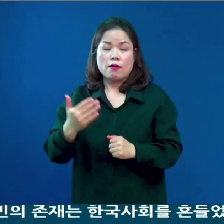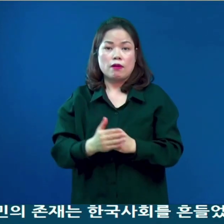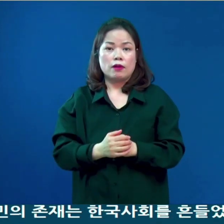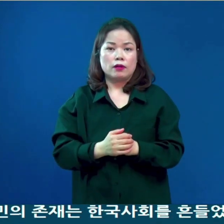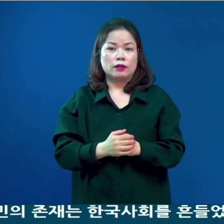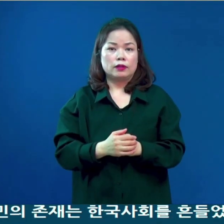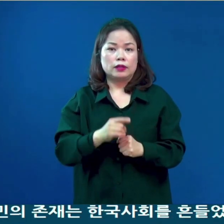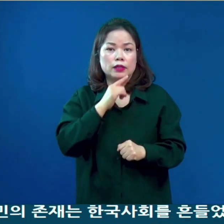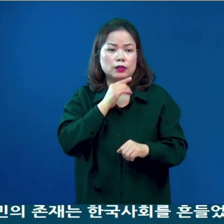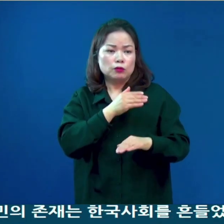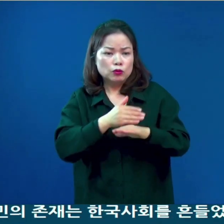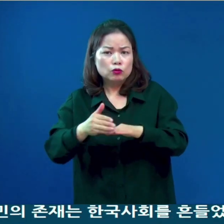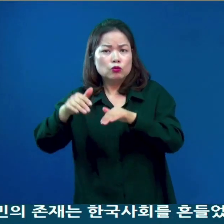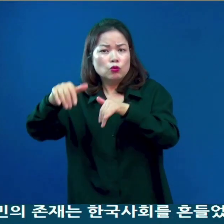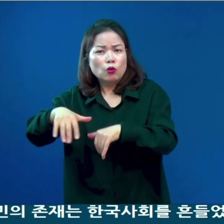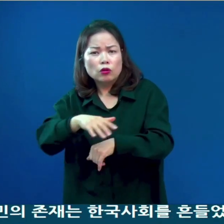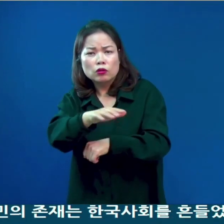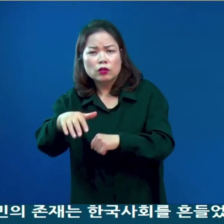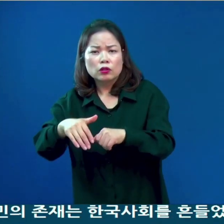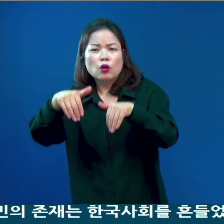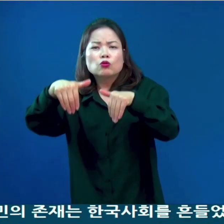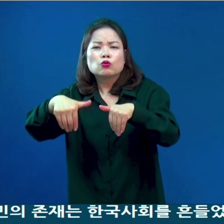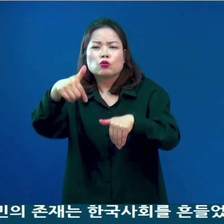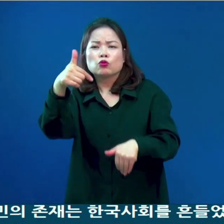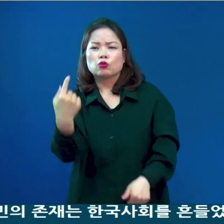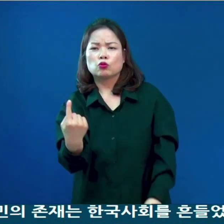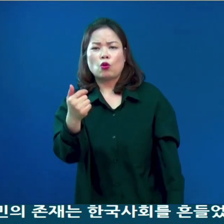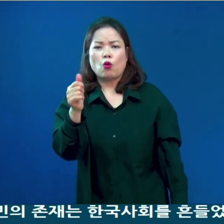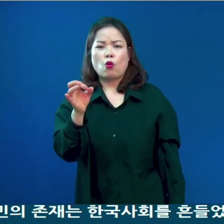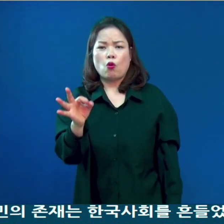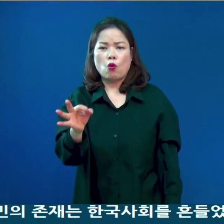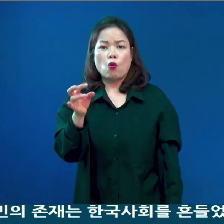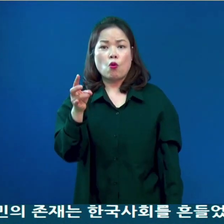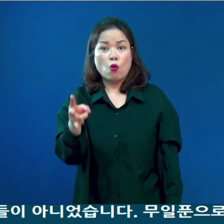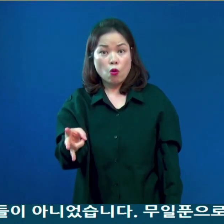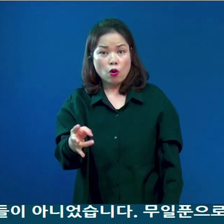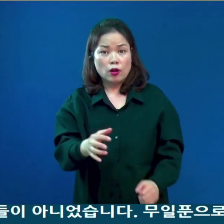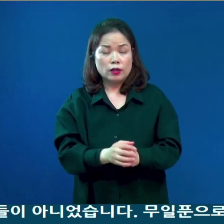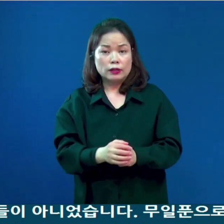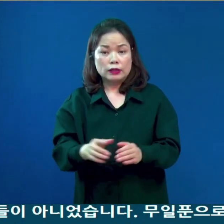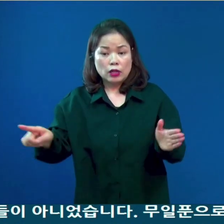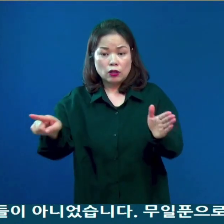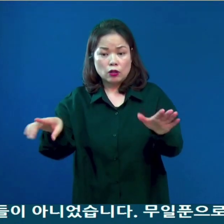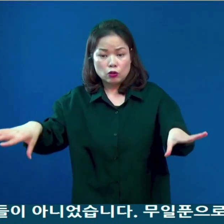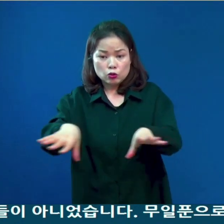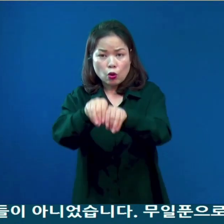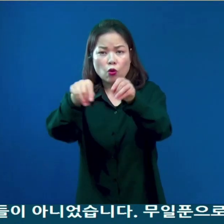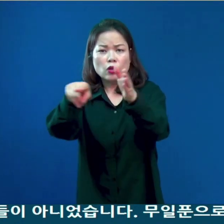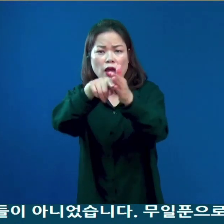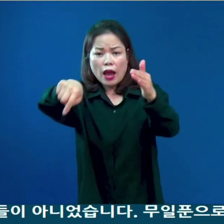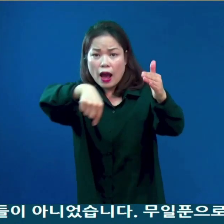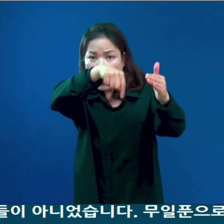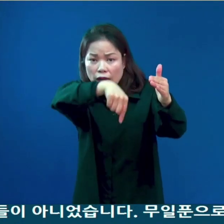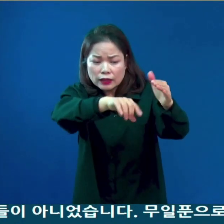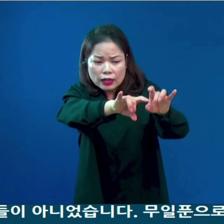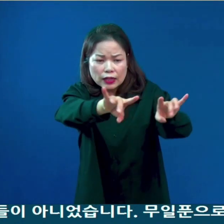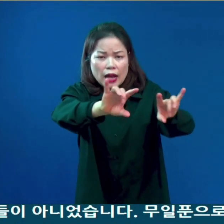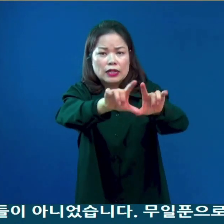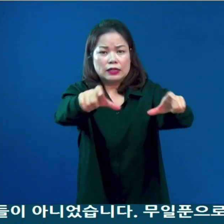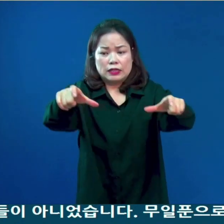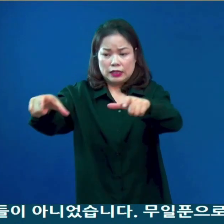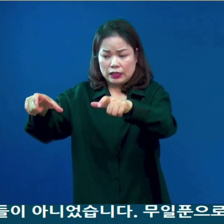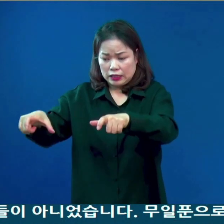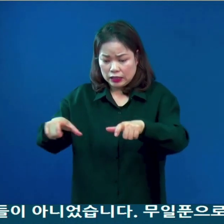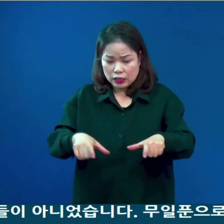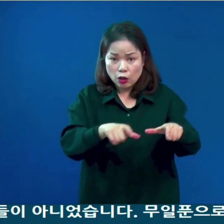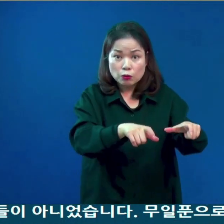이북 노회가 생겼습니다. 여러분, 이 노회라고 하는 것은 저희 교단이 속해 있는 총회가 있잖아요. 총회 안에 각 지역별로